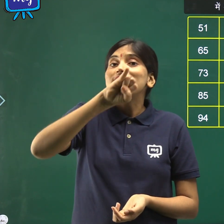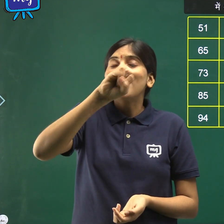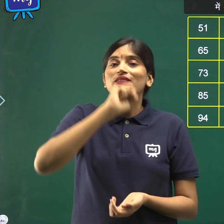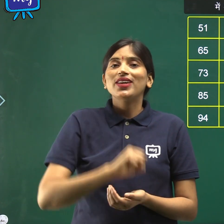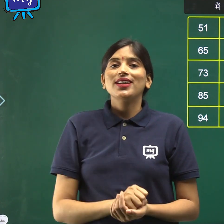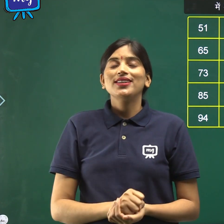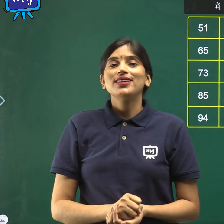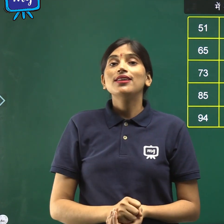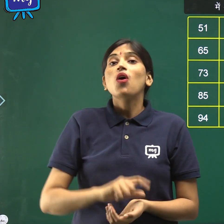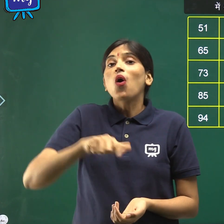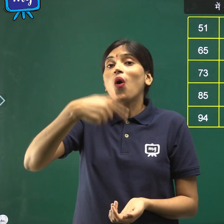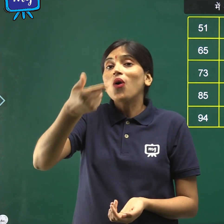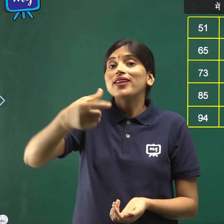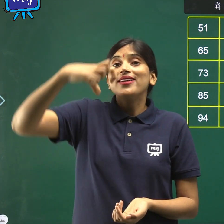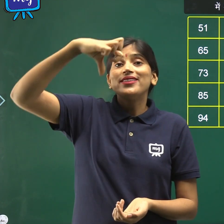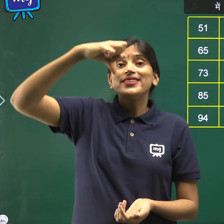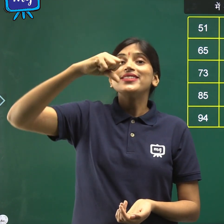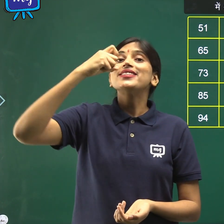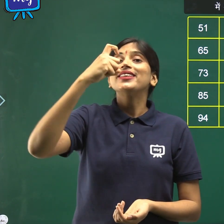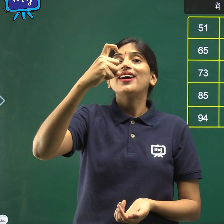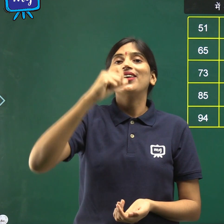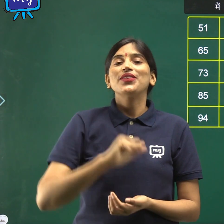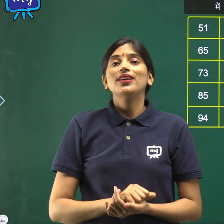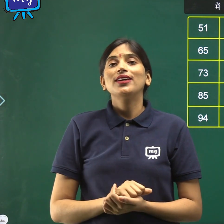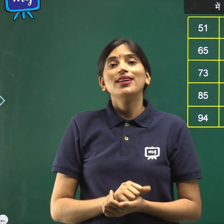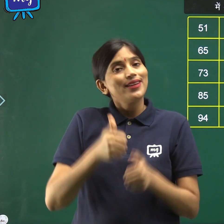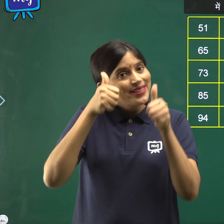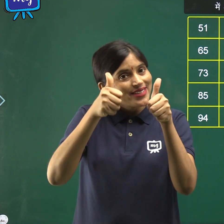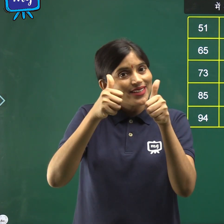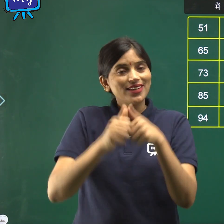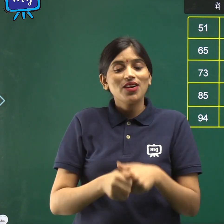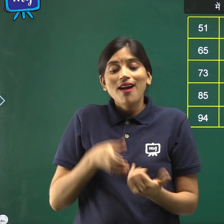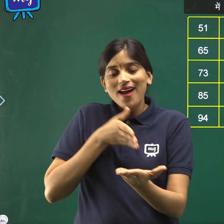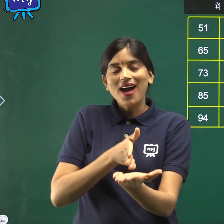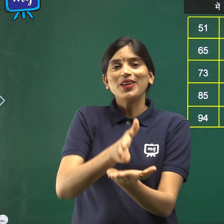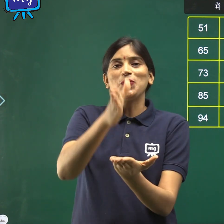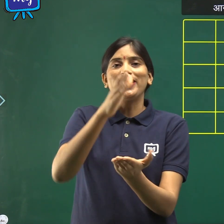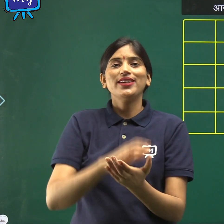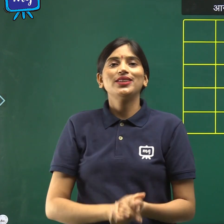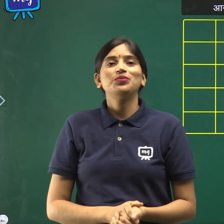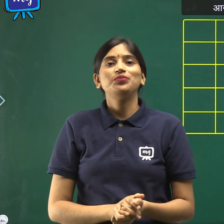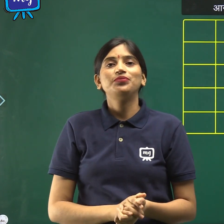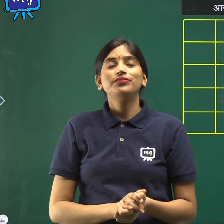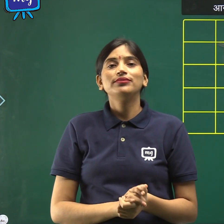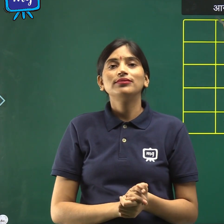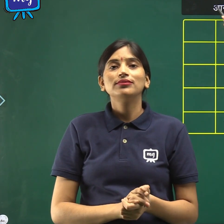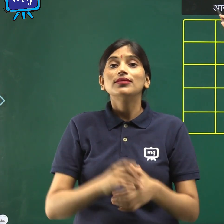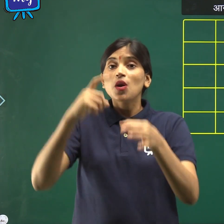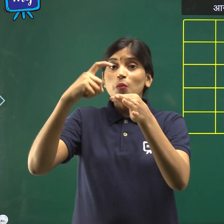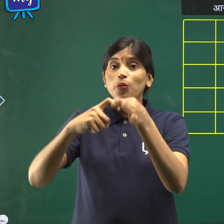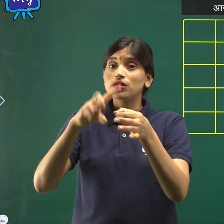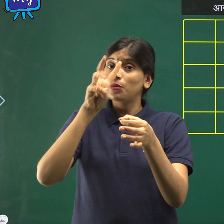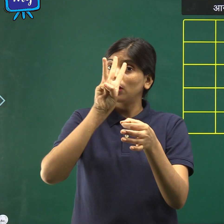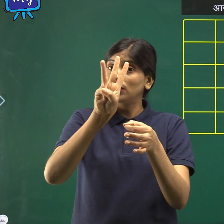96 और 97। ठीक है, आगे बढ़ें। प्रश्न